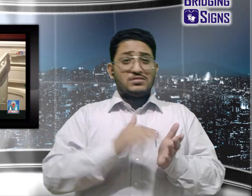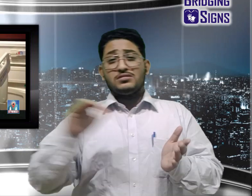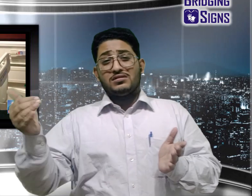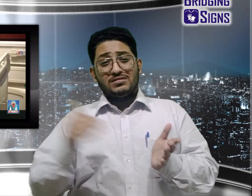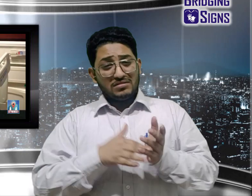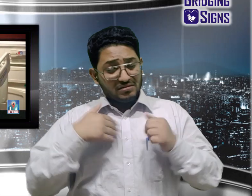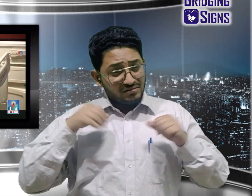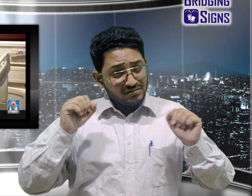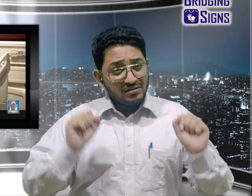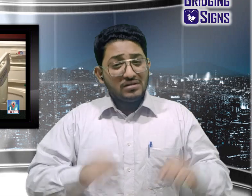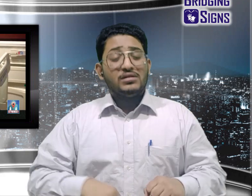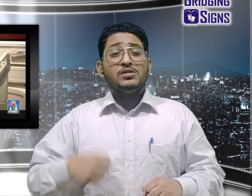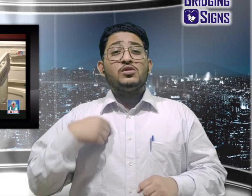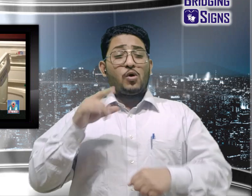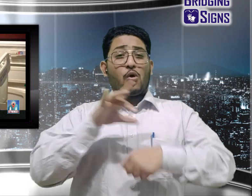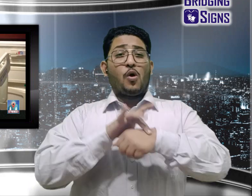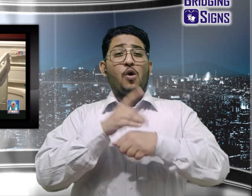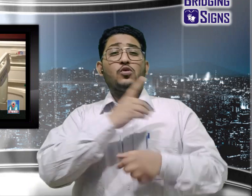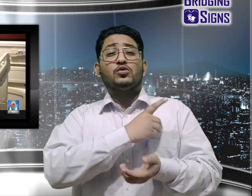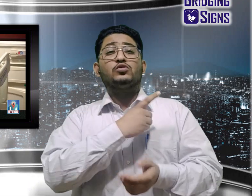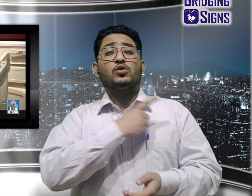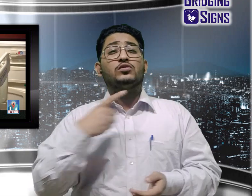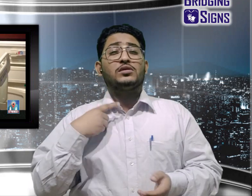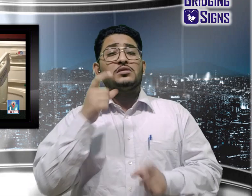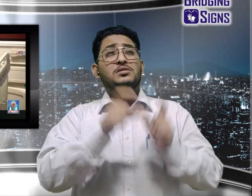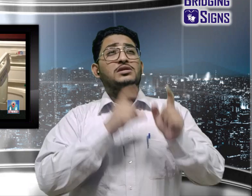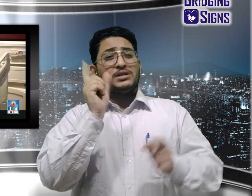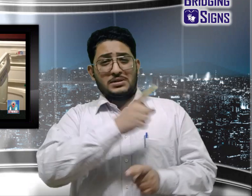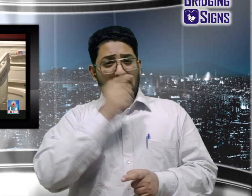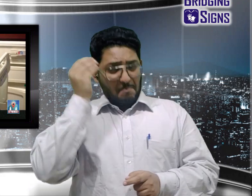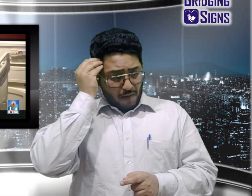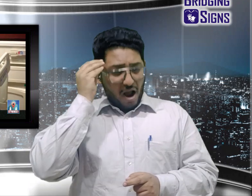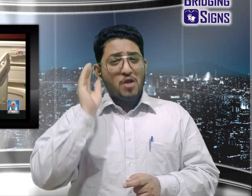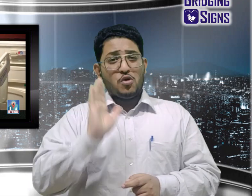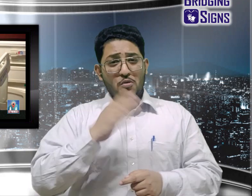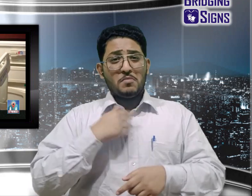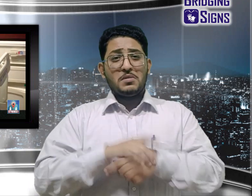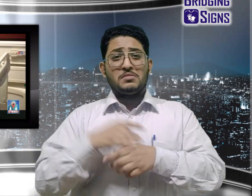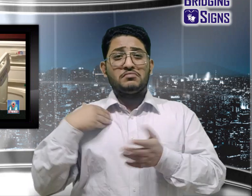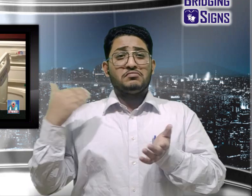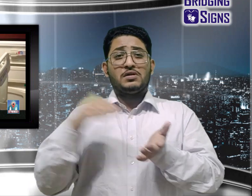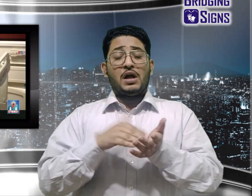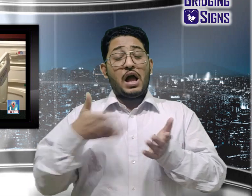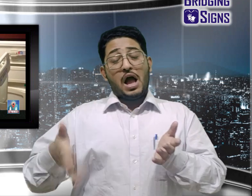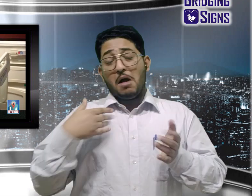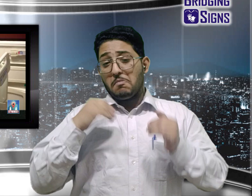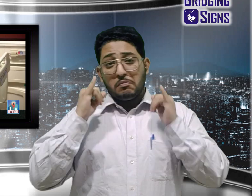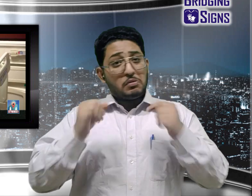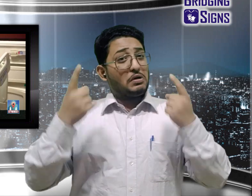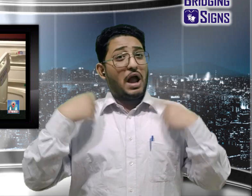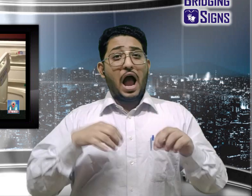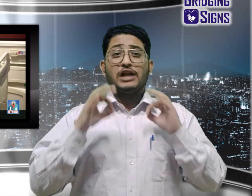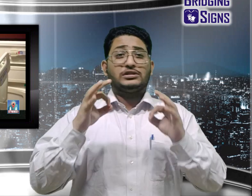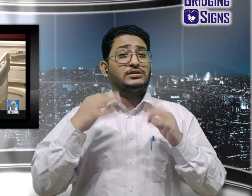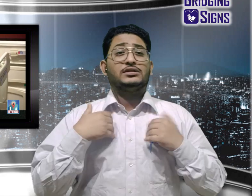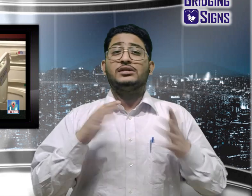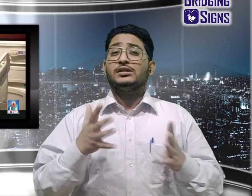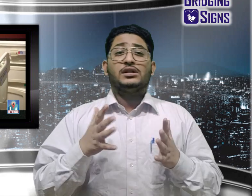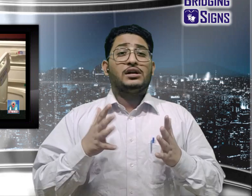हूँ, यहाँ डॉक्टर के हवाले होता रहा हूँ मैं, और अभी भी यही हालत है। आज सुबह